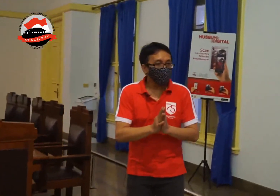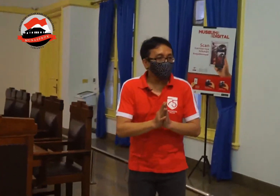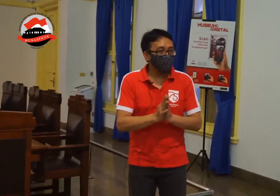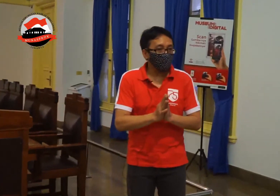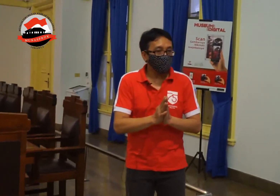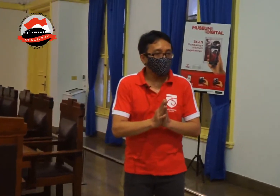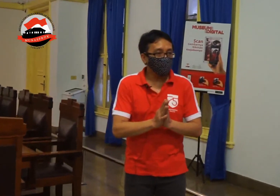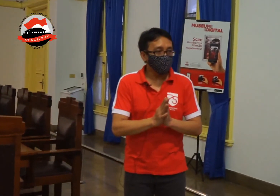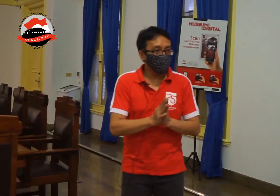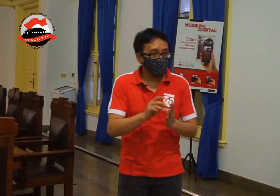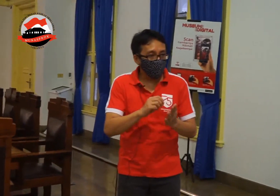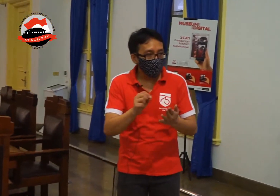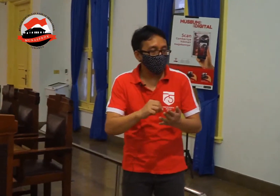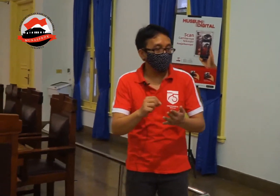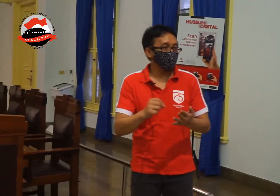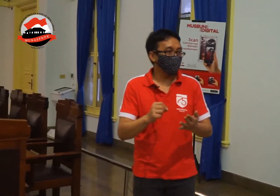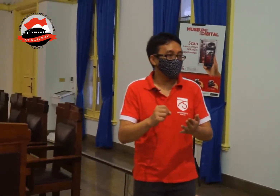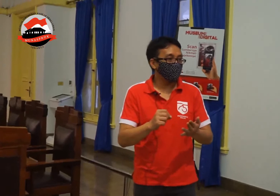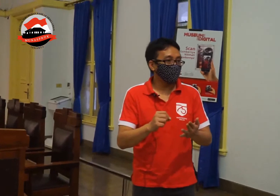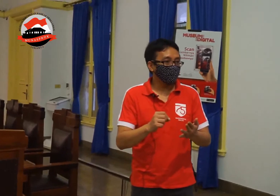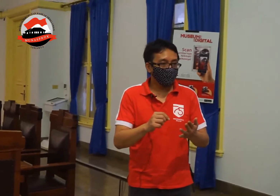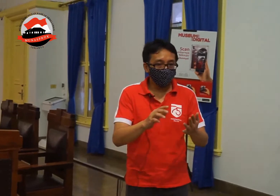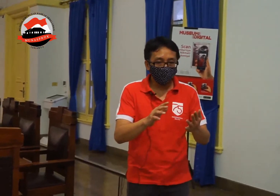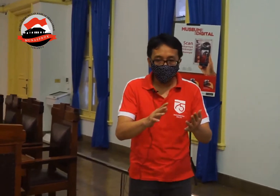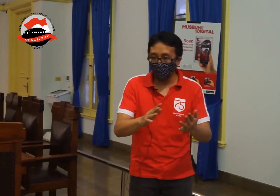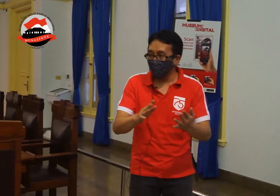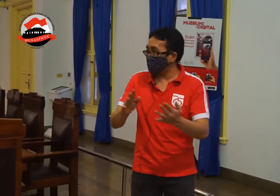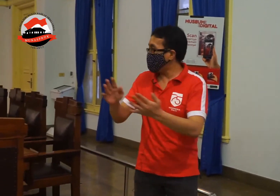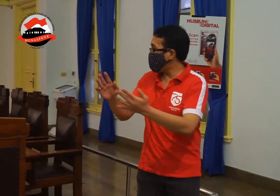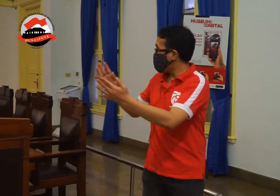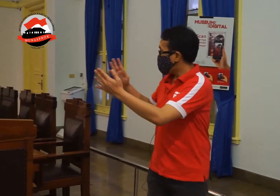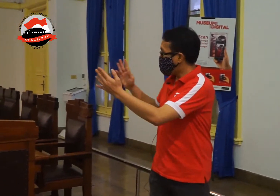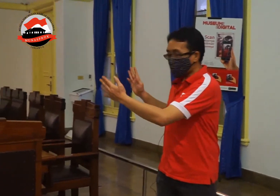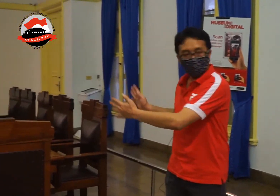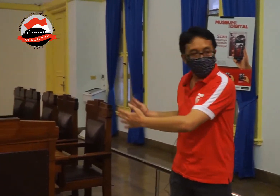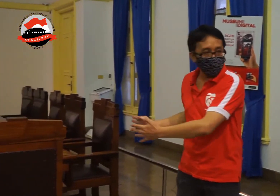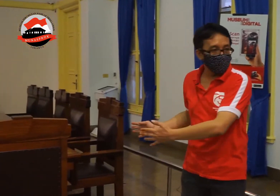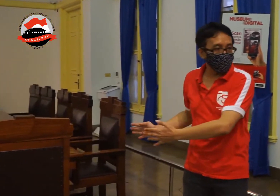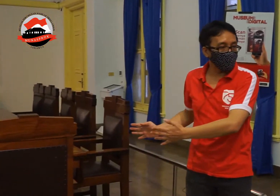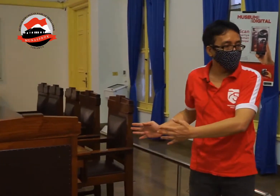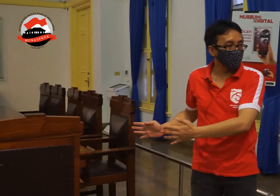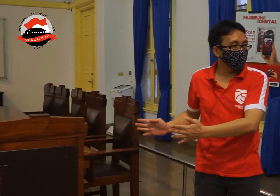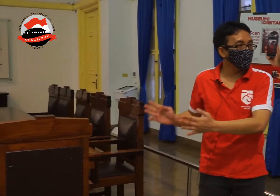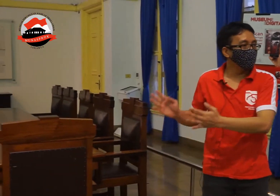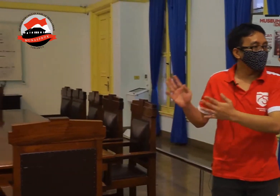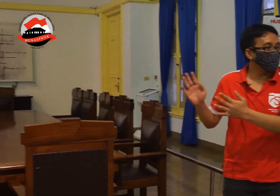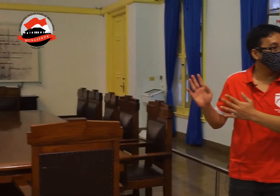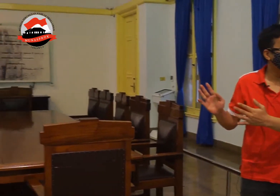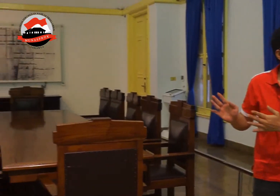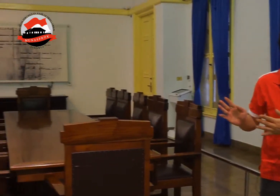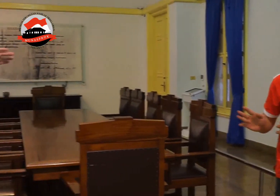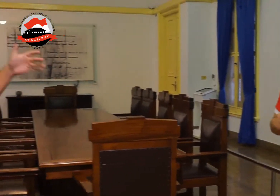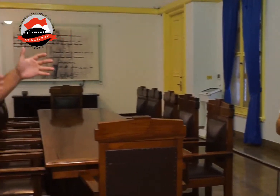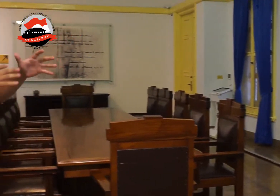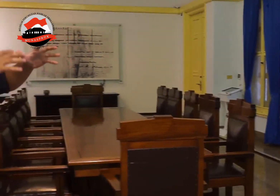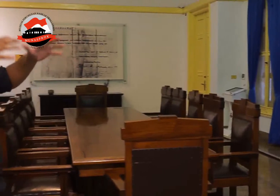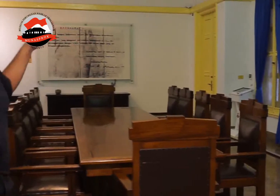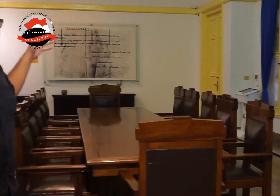Bung Karno sudah selesai menuliskan naskah proklamasi. Kemudian Bung Karno masuk ke ruang besar ini di mana sudah